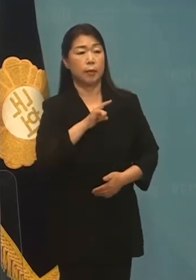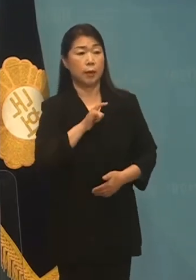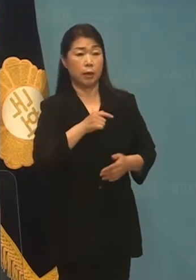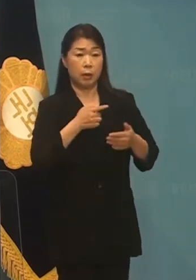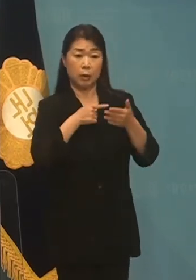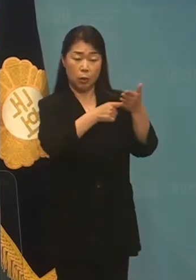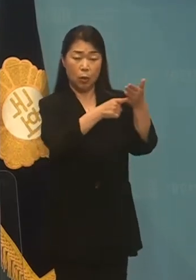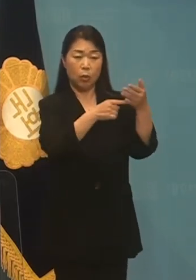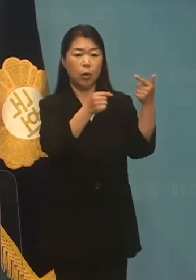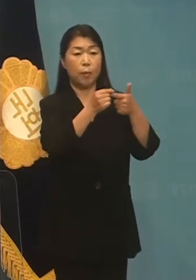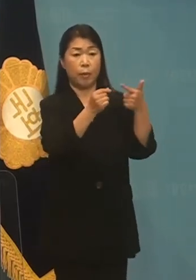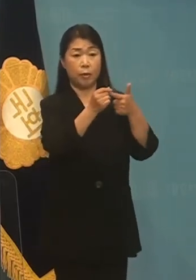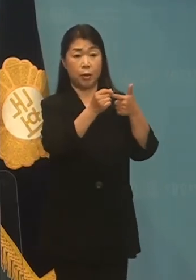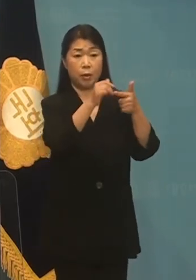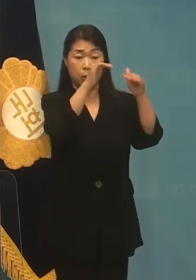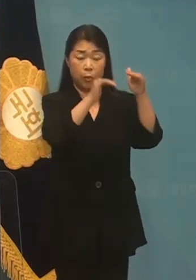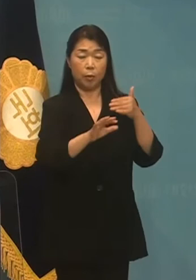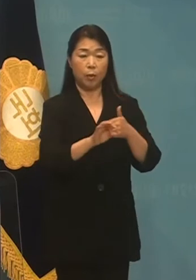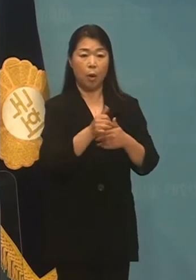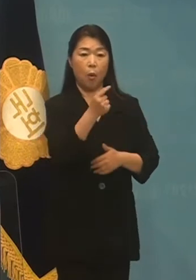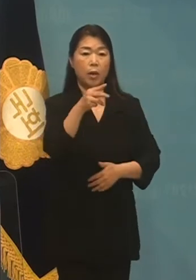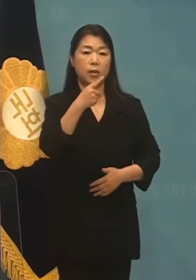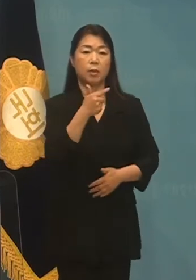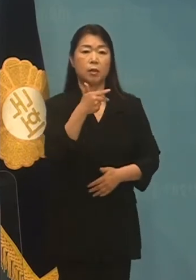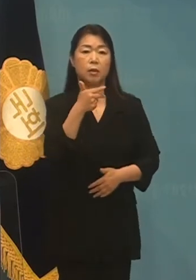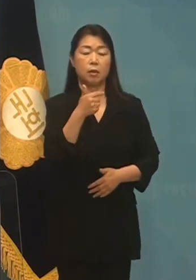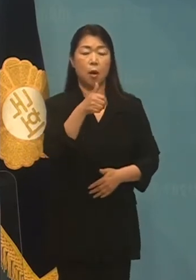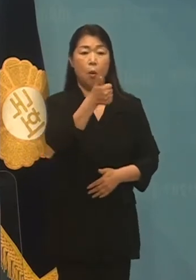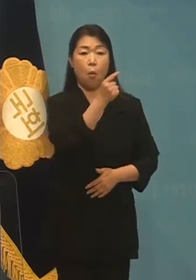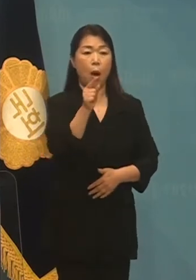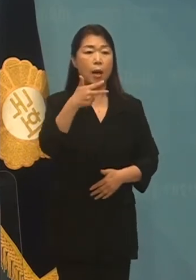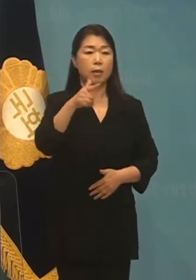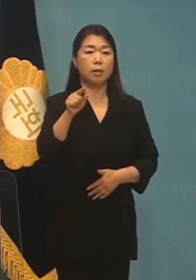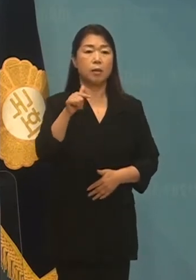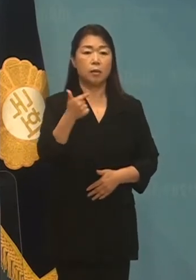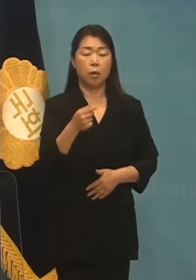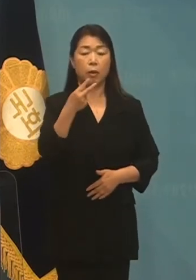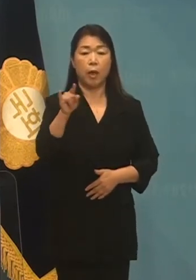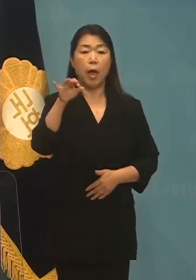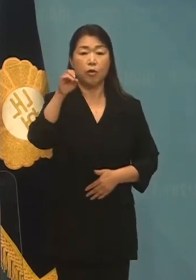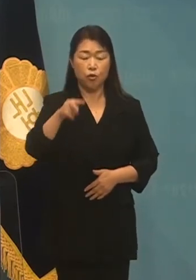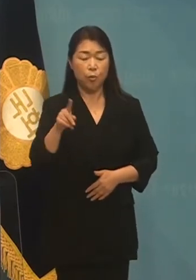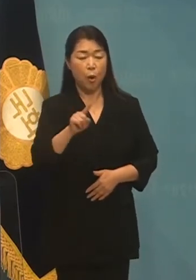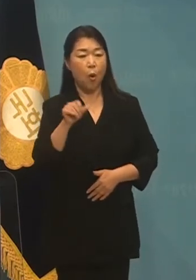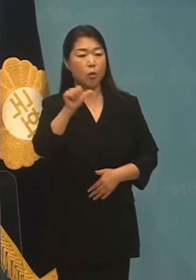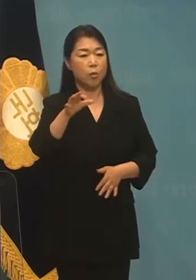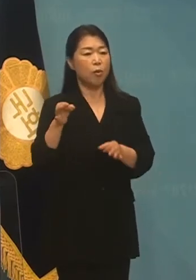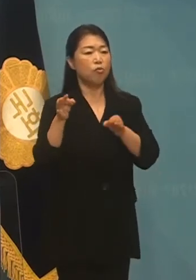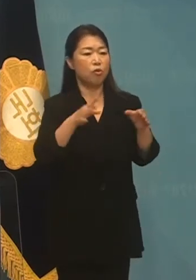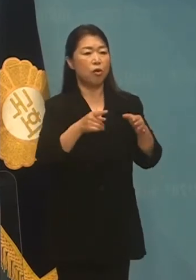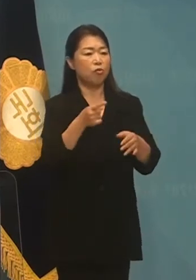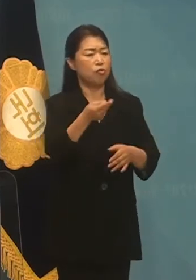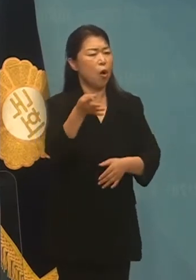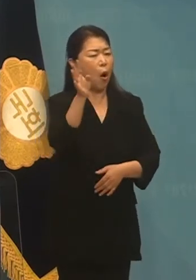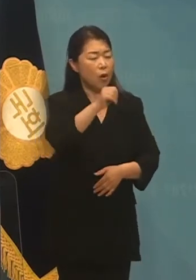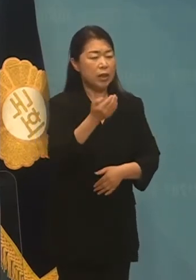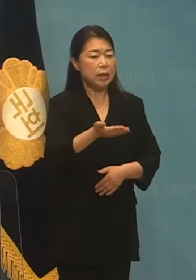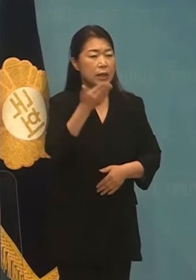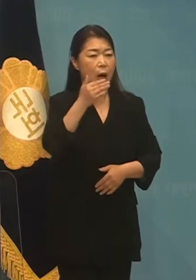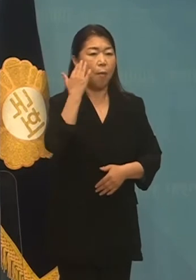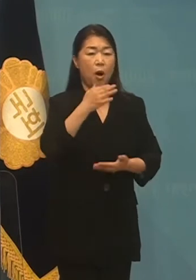6번째, 하천대유가 1%, 즉 5천만 원 투자로 수천억 원을 벌었다라는